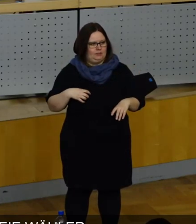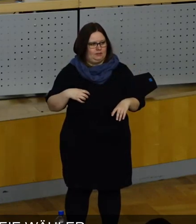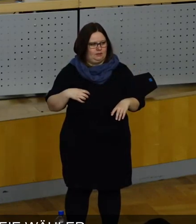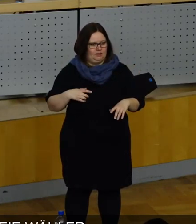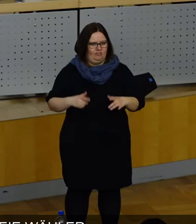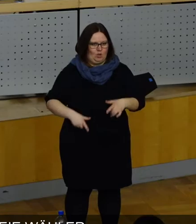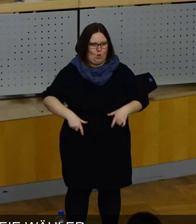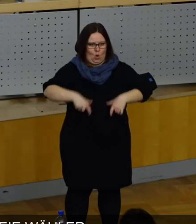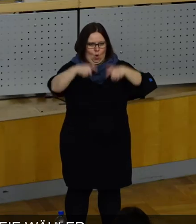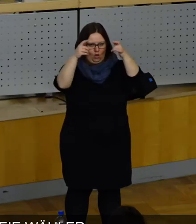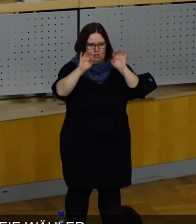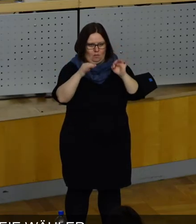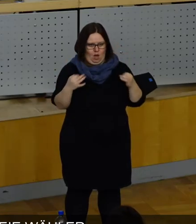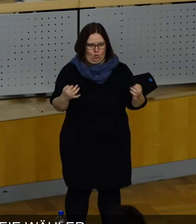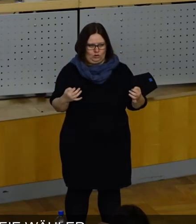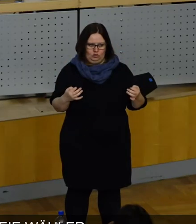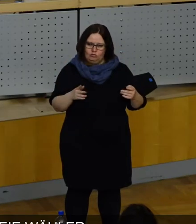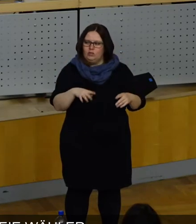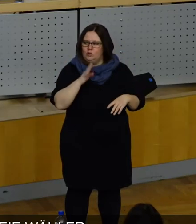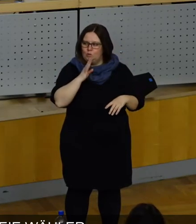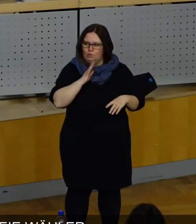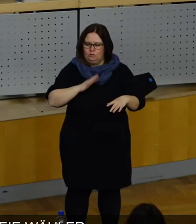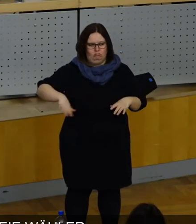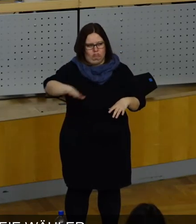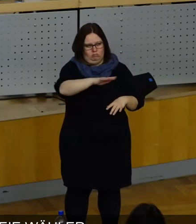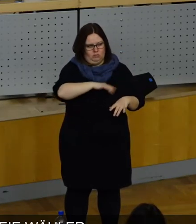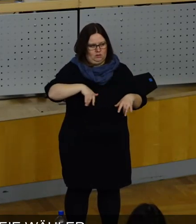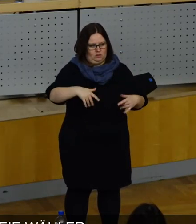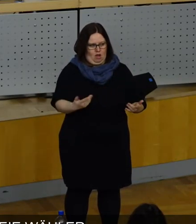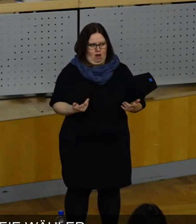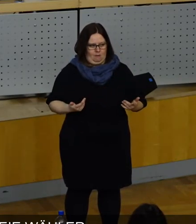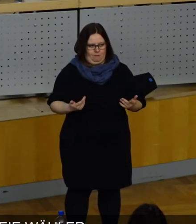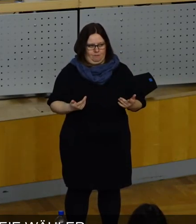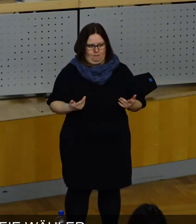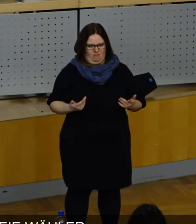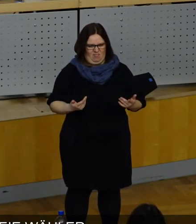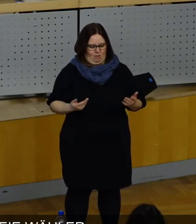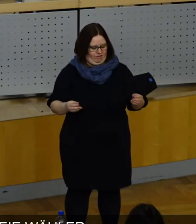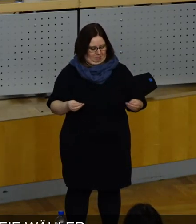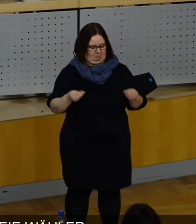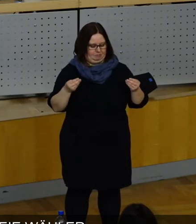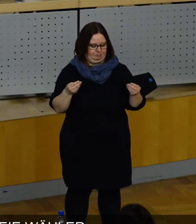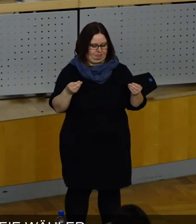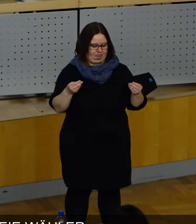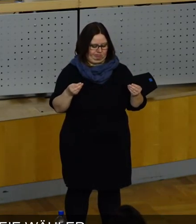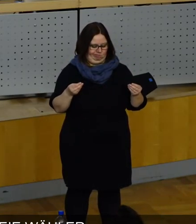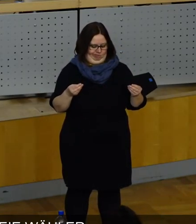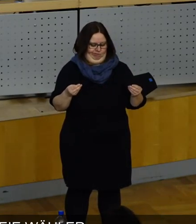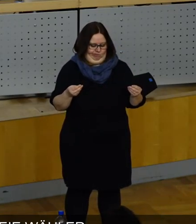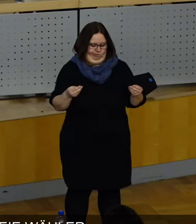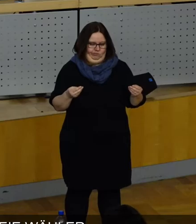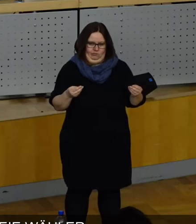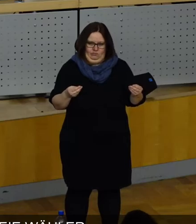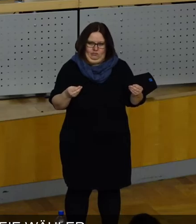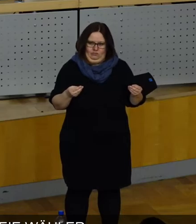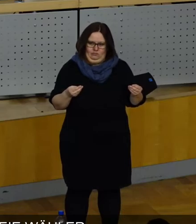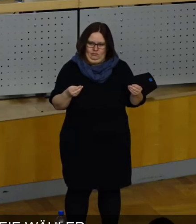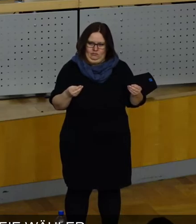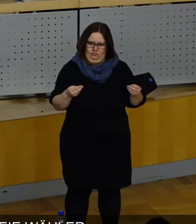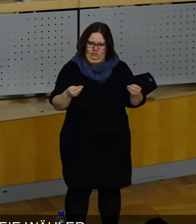Hochhäuser angewiesen, um sich quantitativ zu entwickeln. Was kann man denen, die ein solches Papier entwickeln und erarbeiten, noch